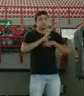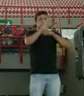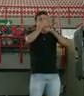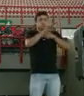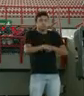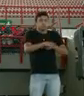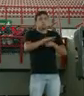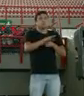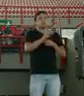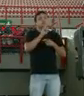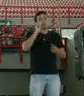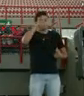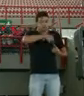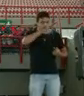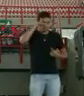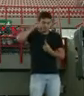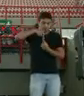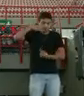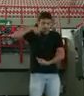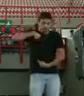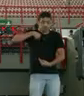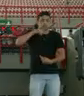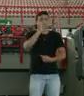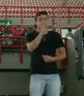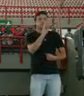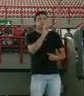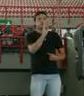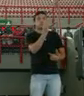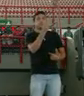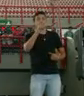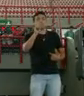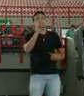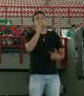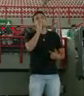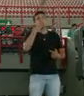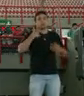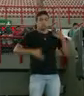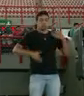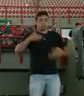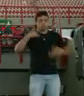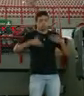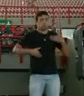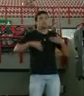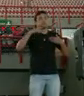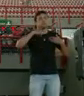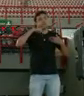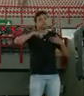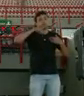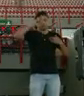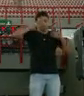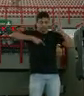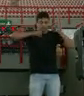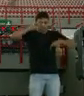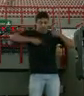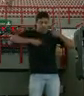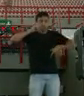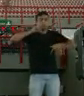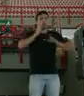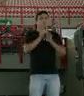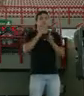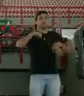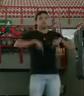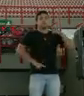no órgão específico. Então, o nosso corpo, ele é praticamente todo ele coordenado por esses hormônios. E